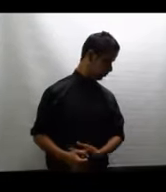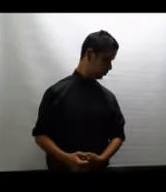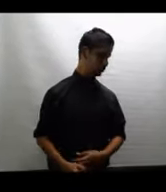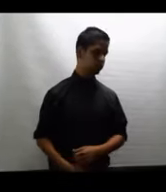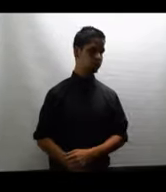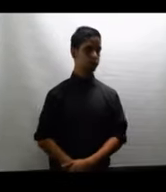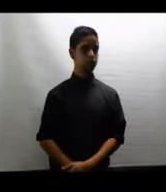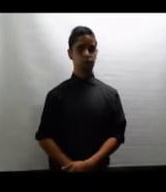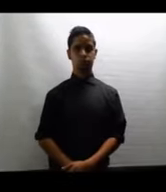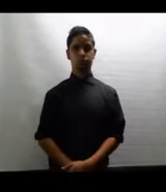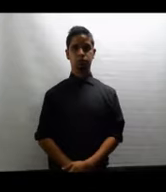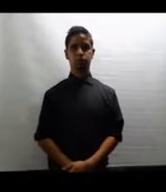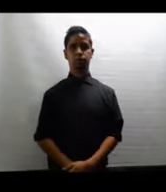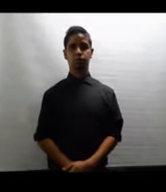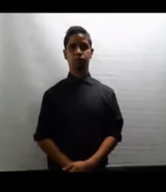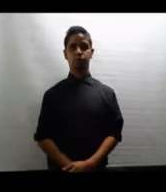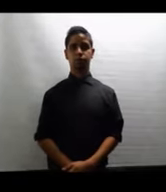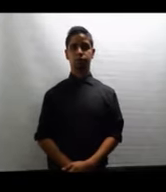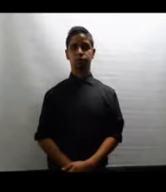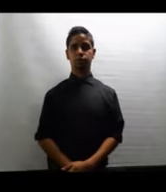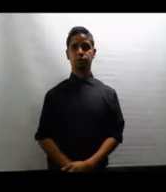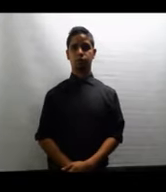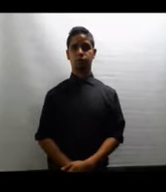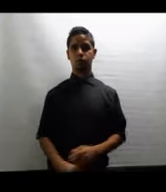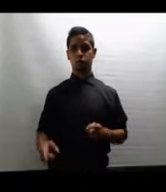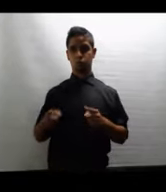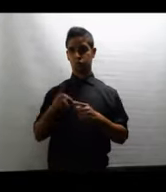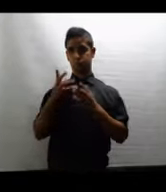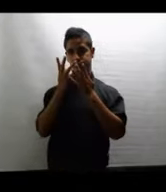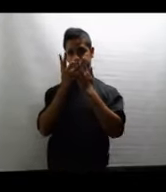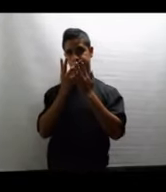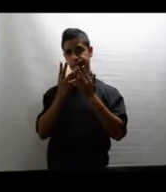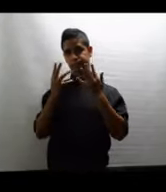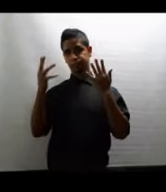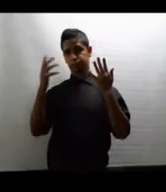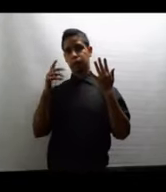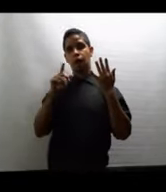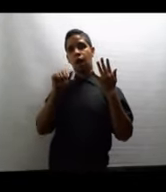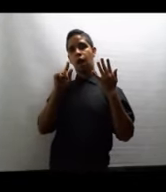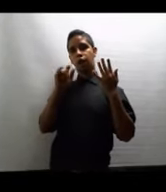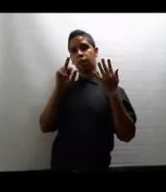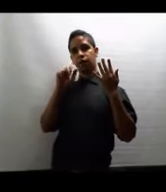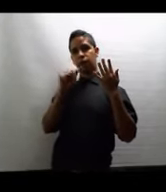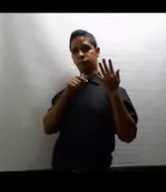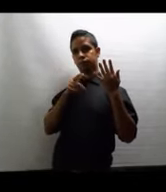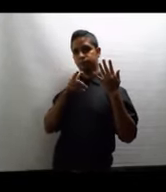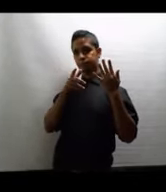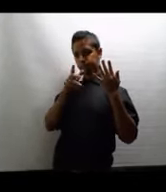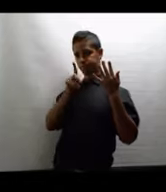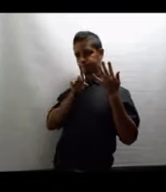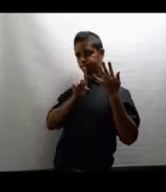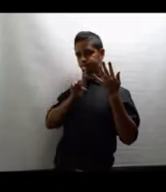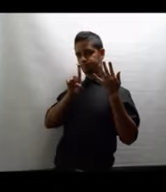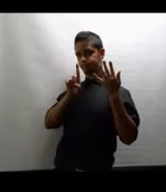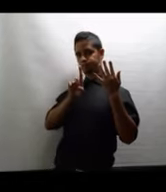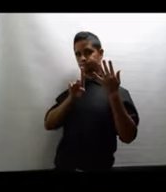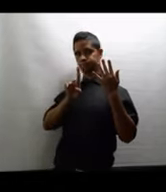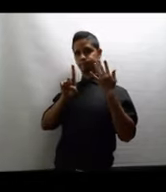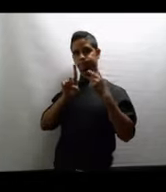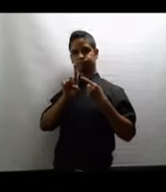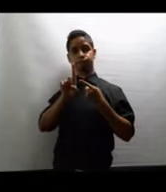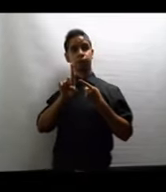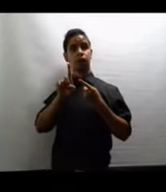a Media Room. De repente el telón abrió. Andrea en medio del escenario. Abrió los ojos.